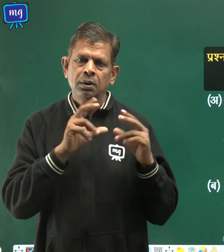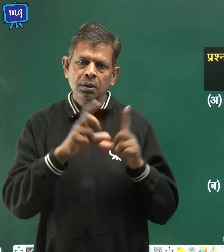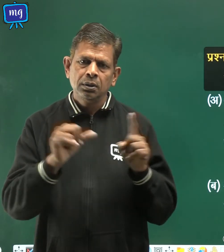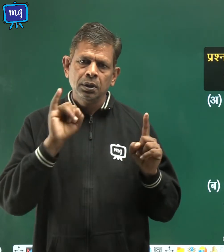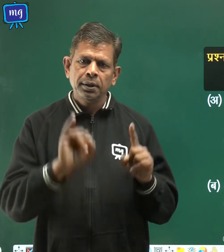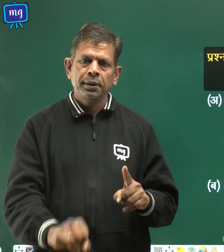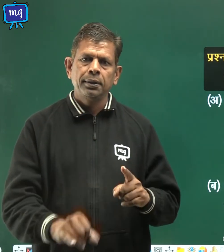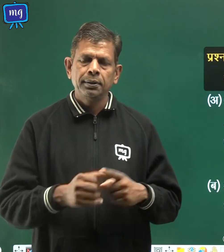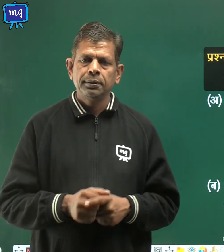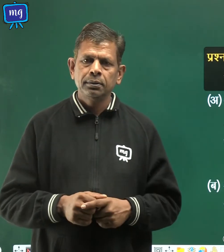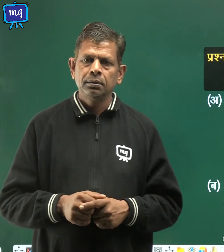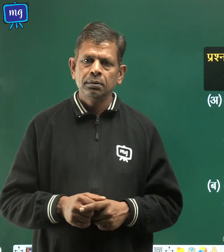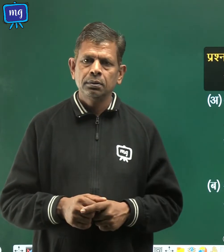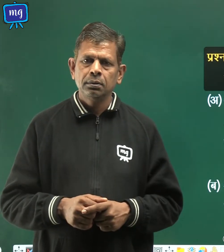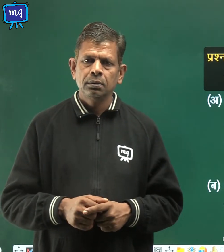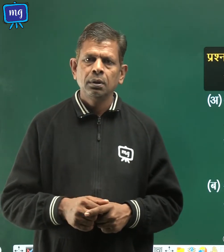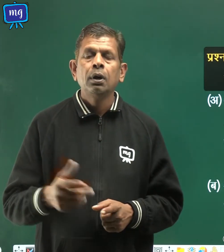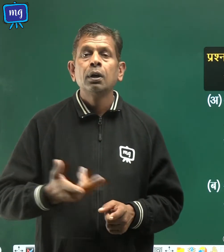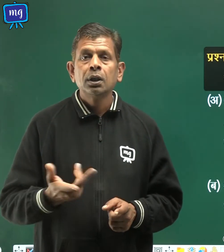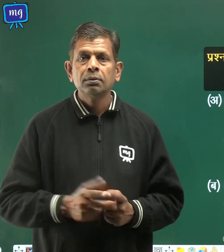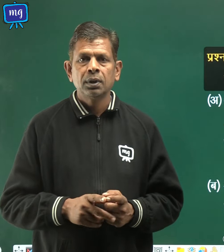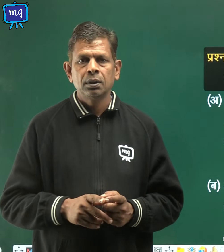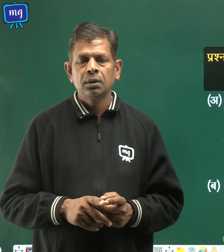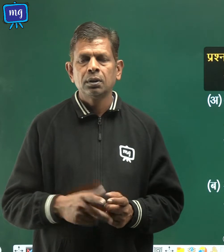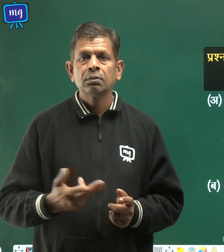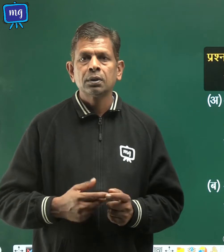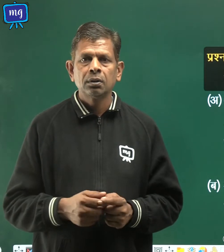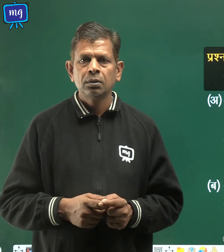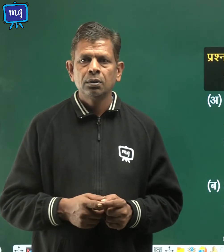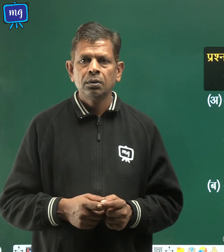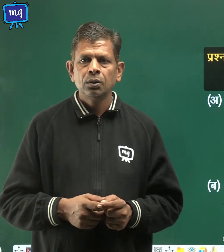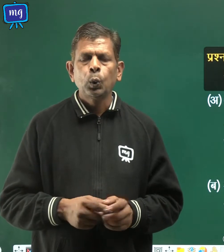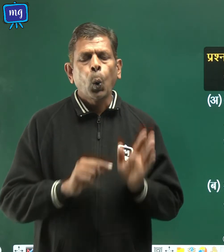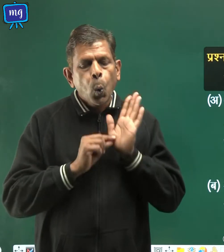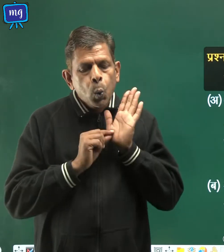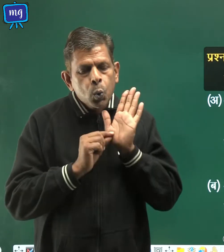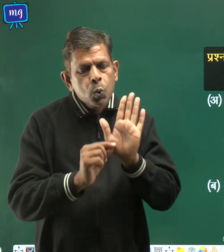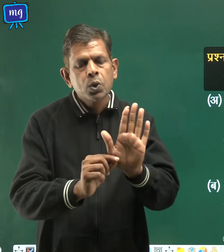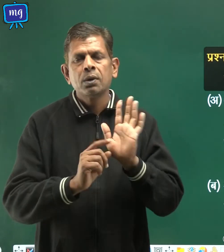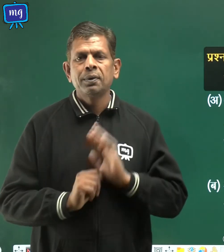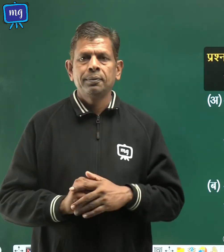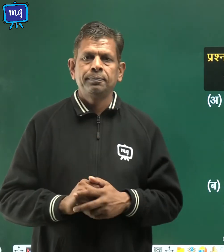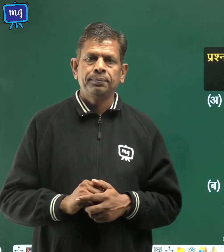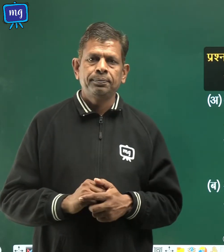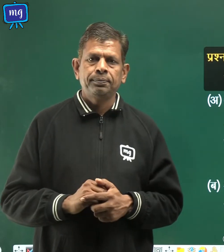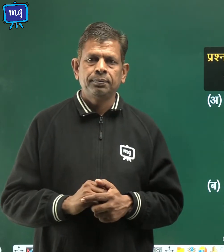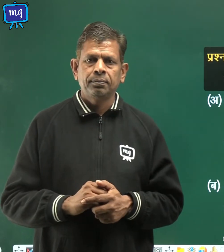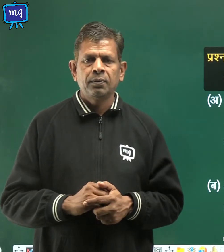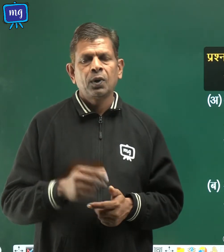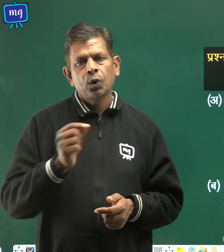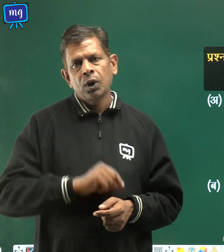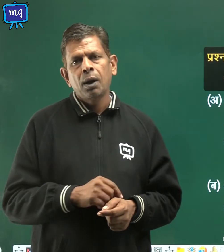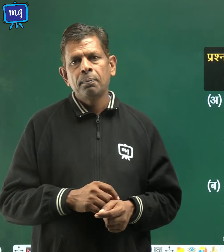है। किस पर करता है बच्चों? सूचक के, तो